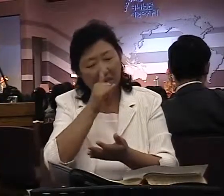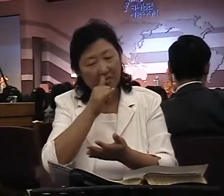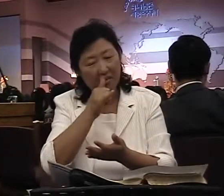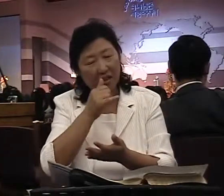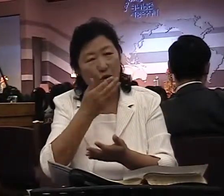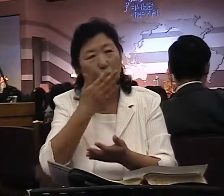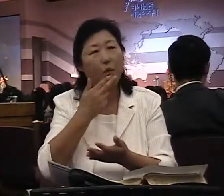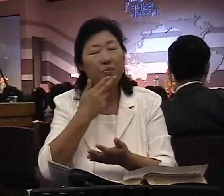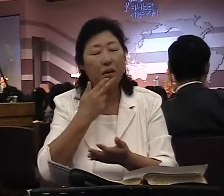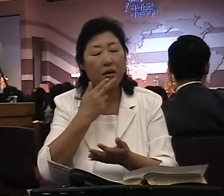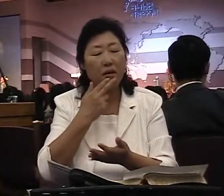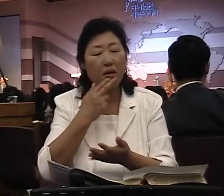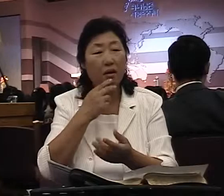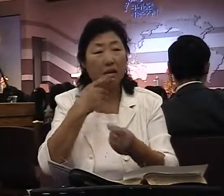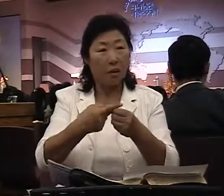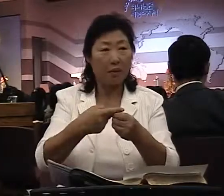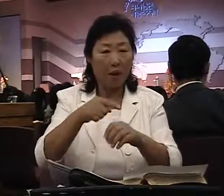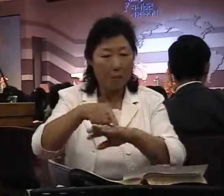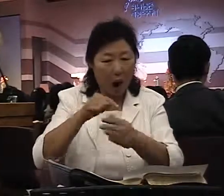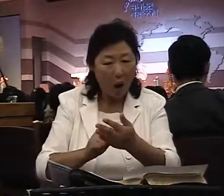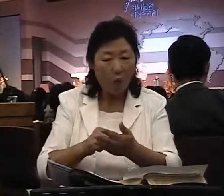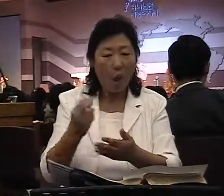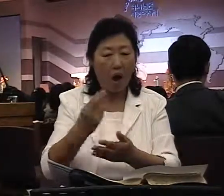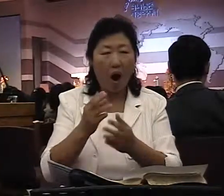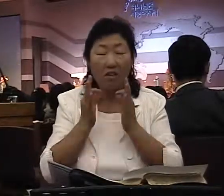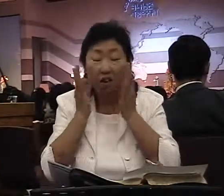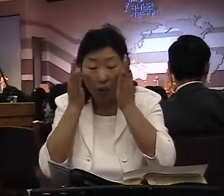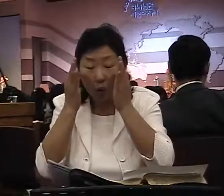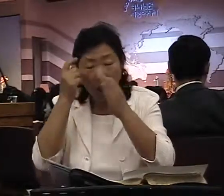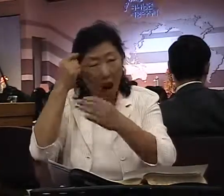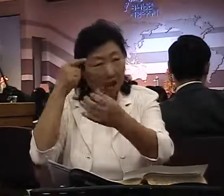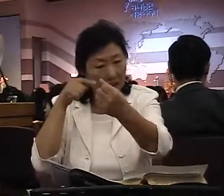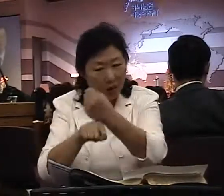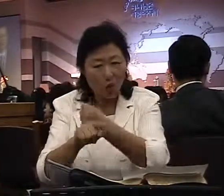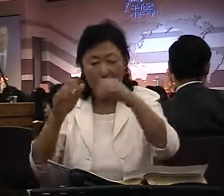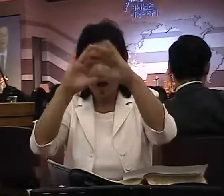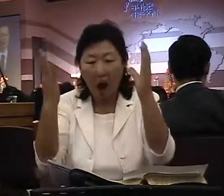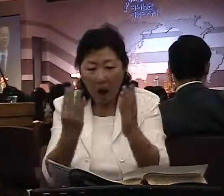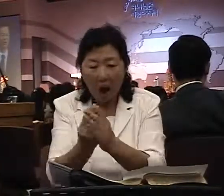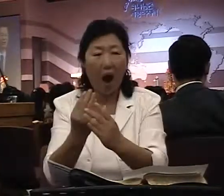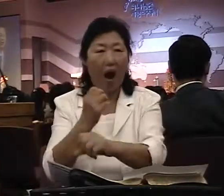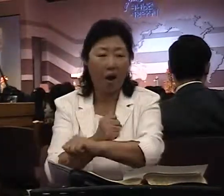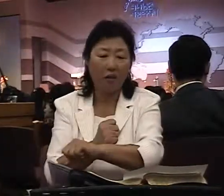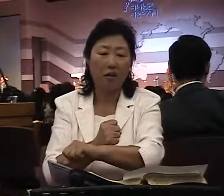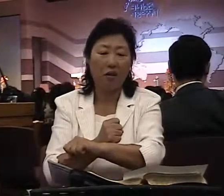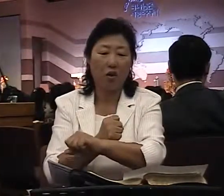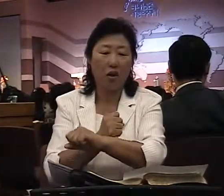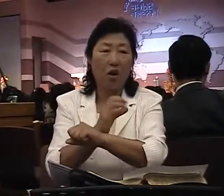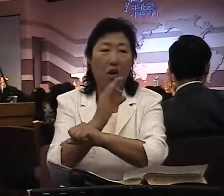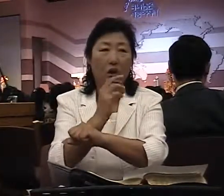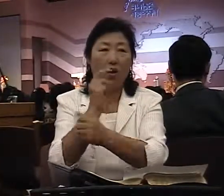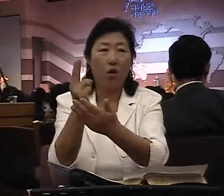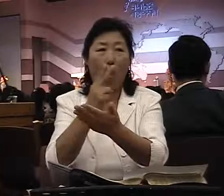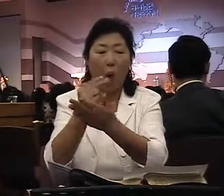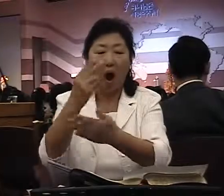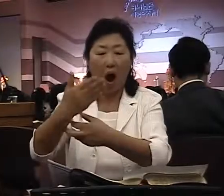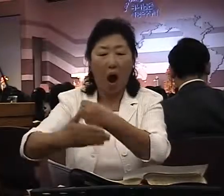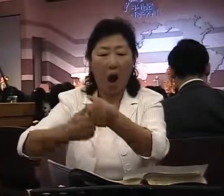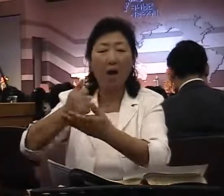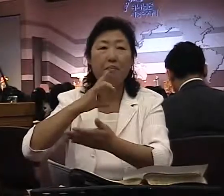그랬죠? 너는 내 마음과 정성과 뜻과 힘을 다하여서 여호와 하나님을 사랑하라. 다하여서,